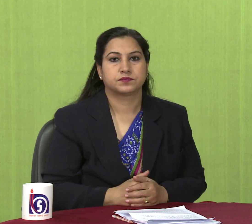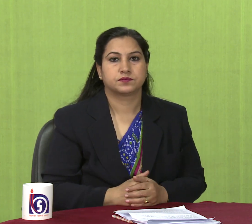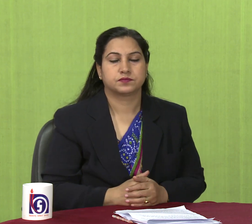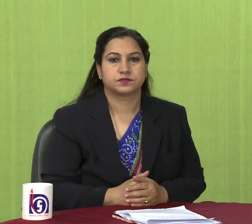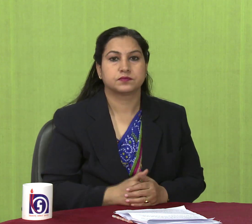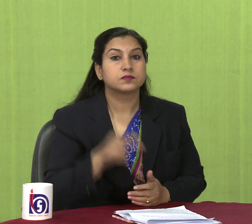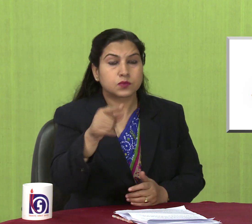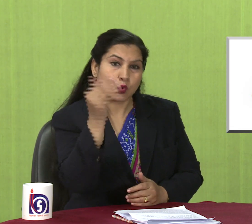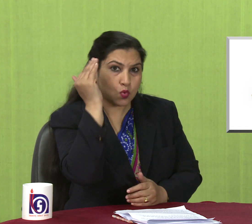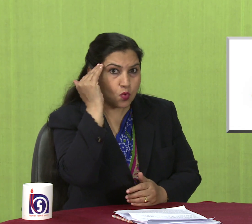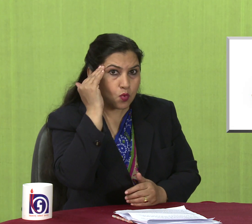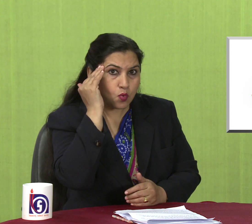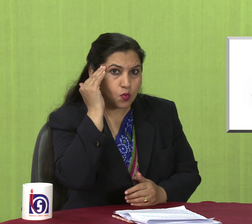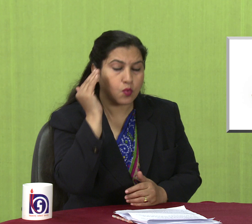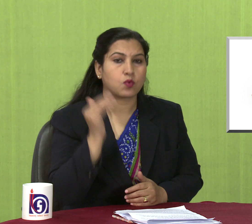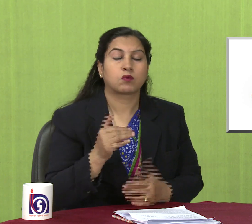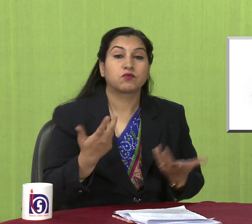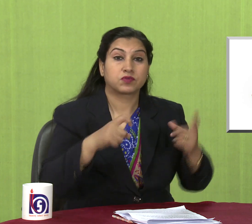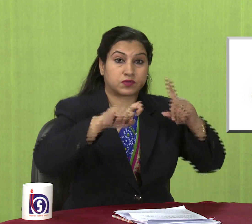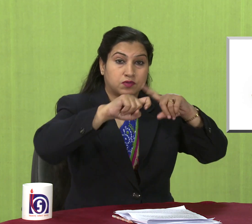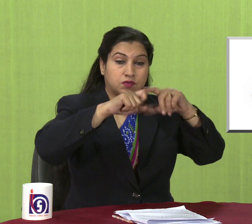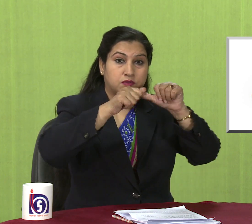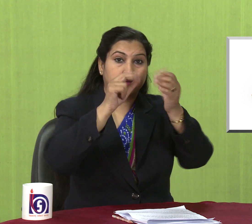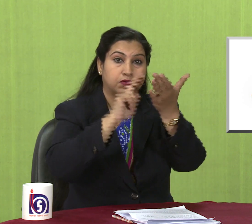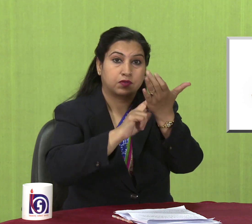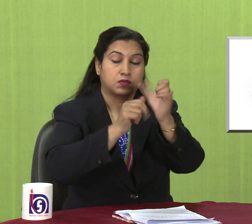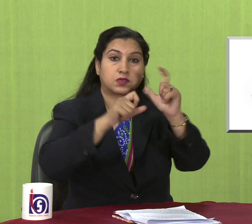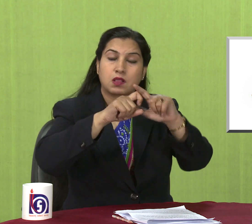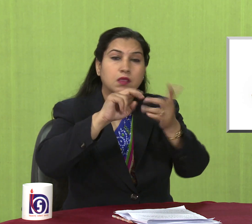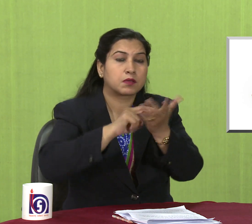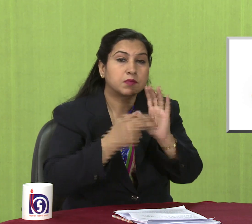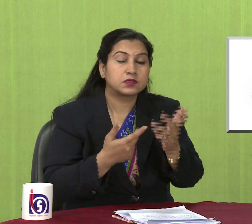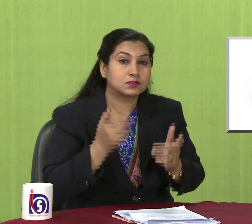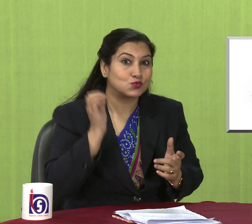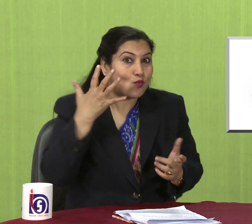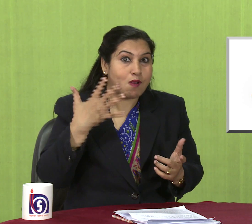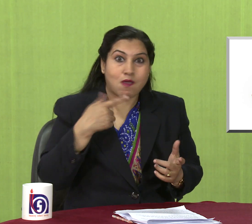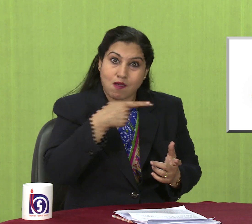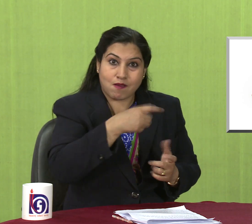आप जानते हैं कि कनक का अर्थ होता है सोना।